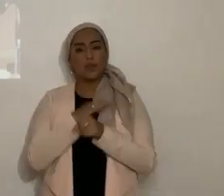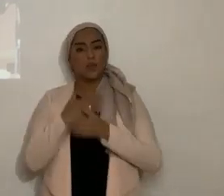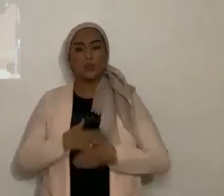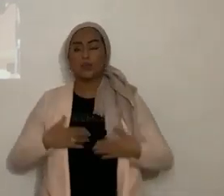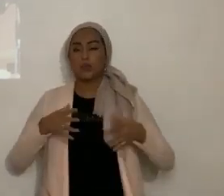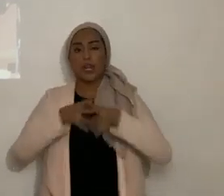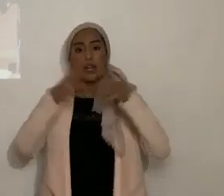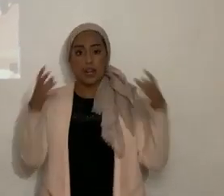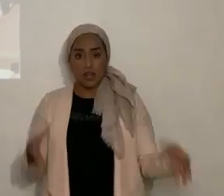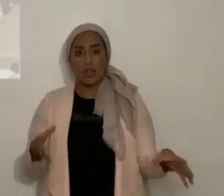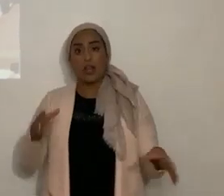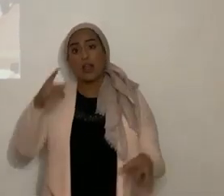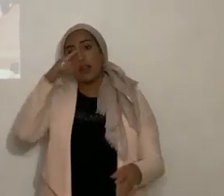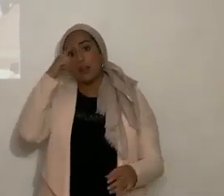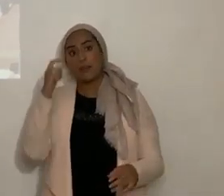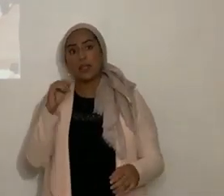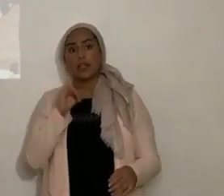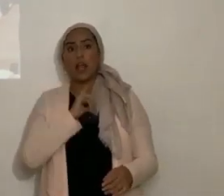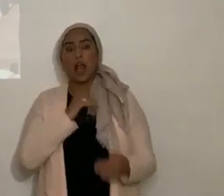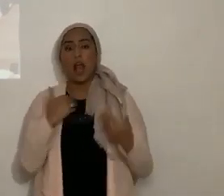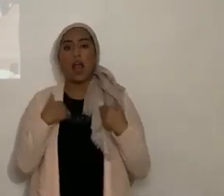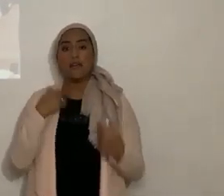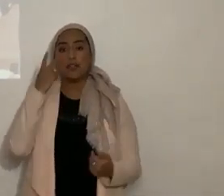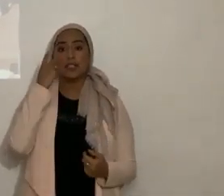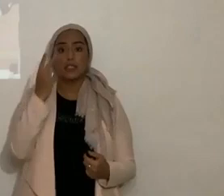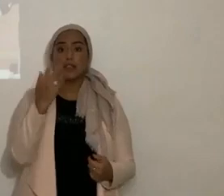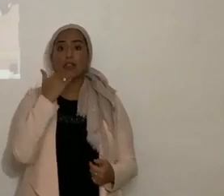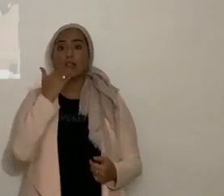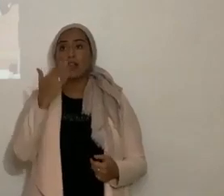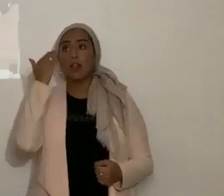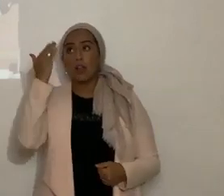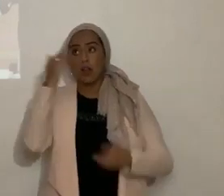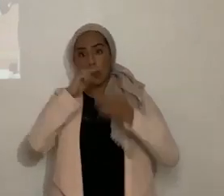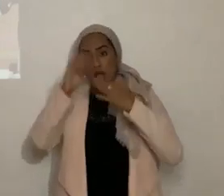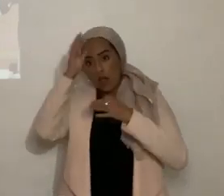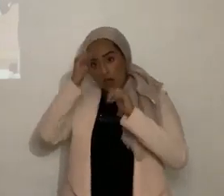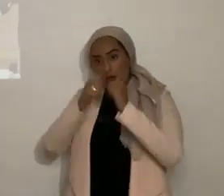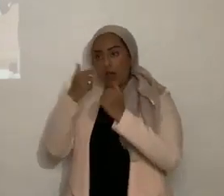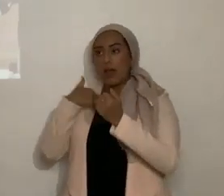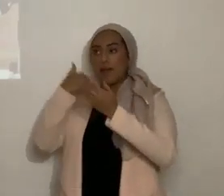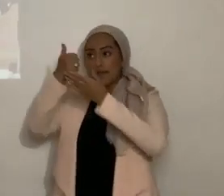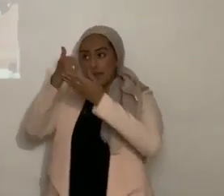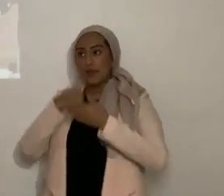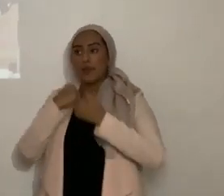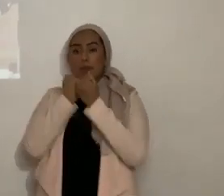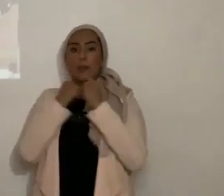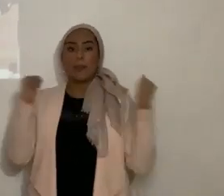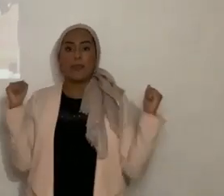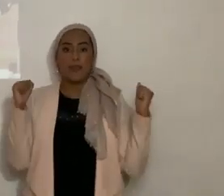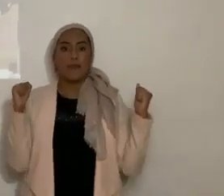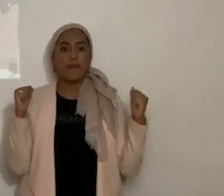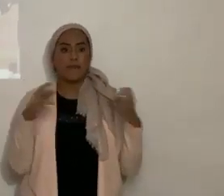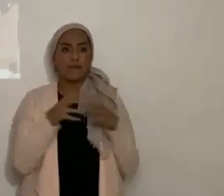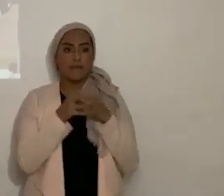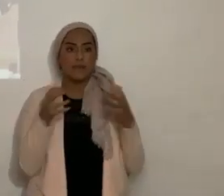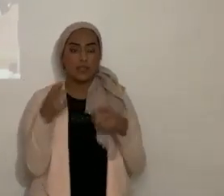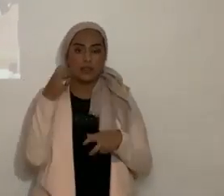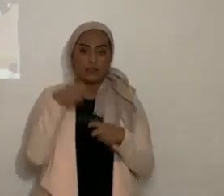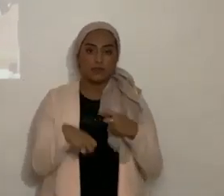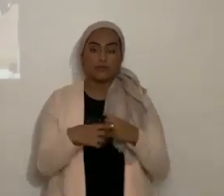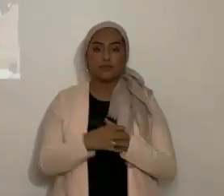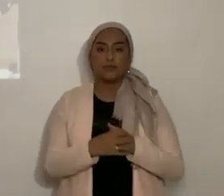mucho, muy contento, porque yo he visto, gracias al Eterno, cómo Él nos ha ayudado de cosas, nos ha sacado de cosas muy